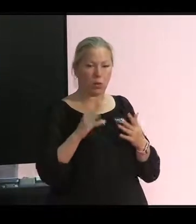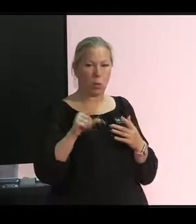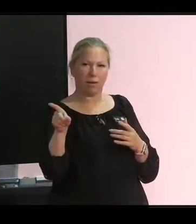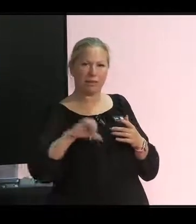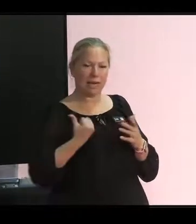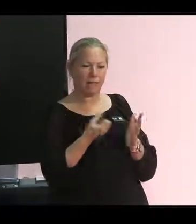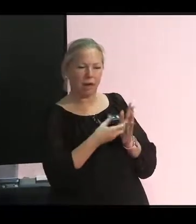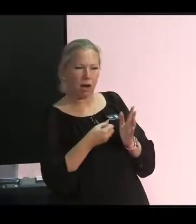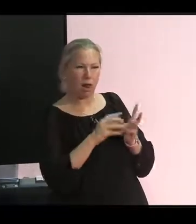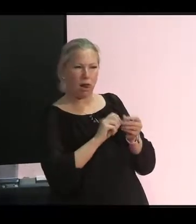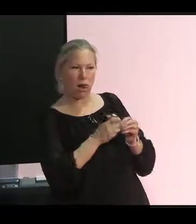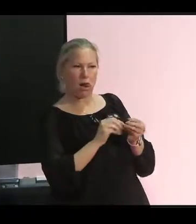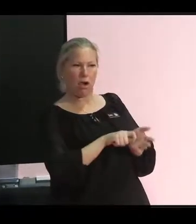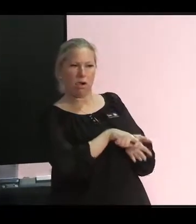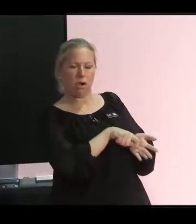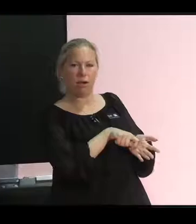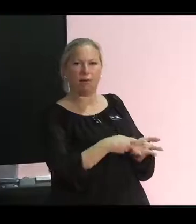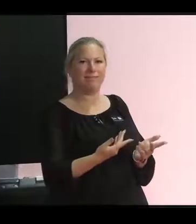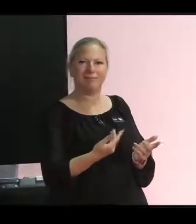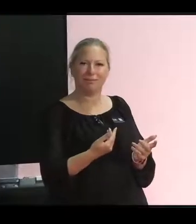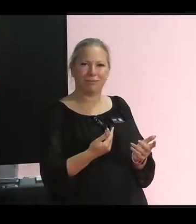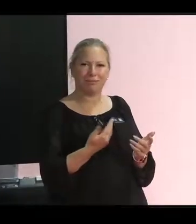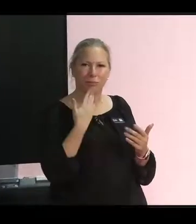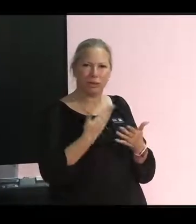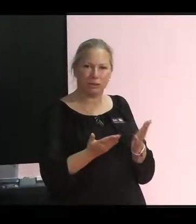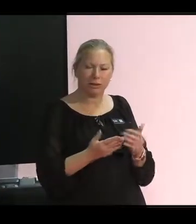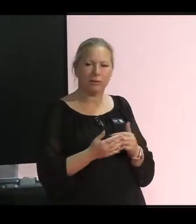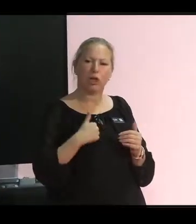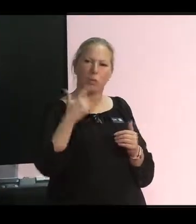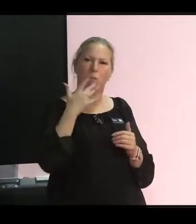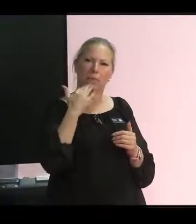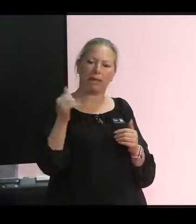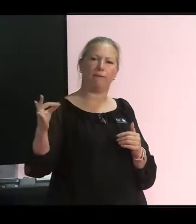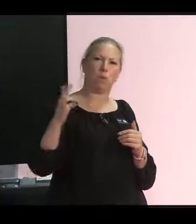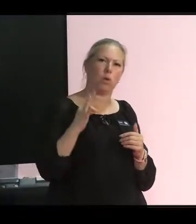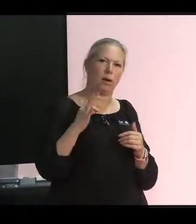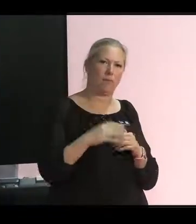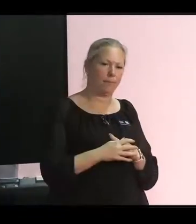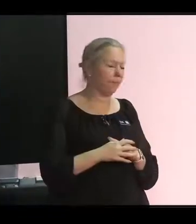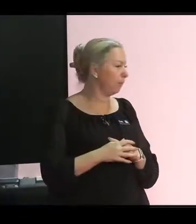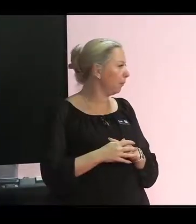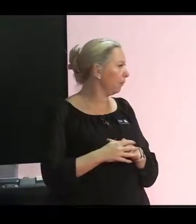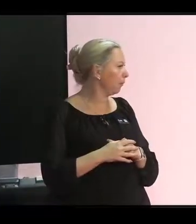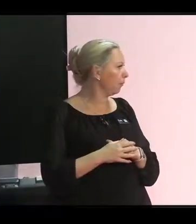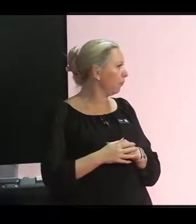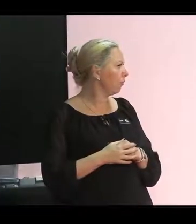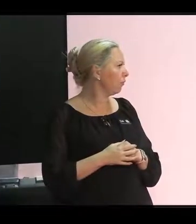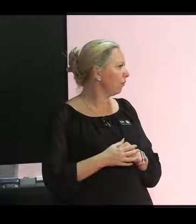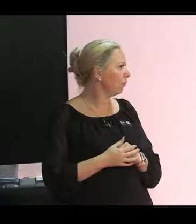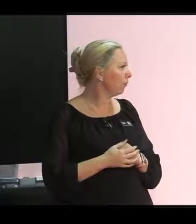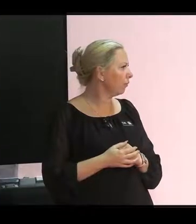liksom verkligen bara bättre. Jag tror det kan hjälpa organisationer också att man vågar fråga.